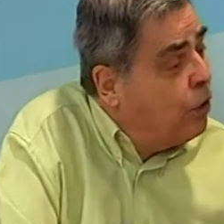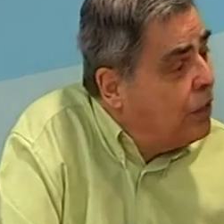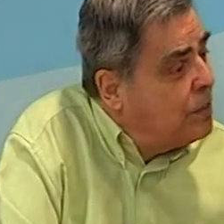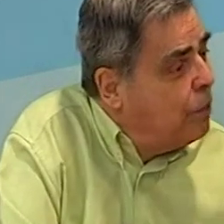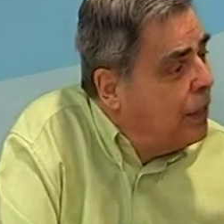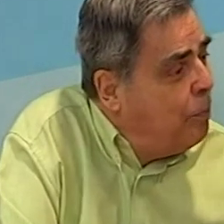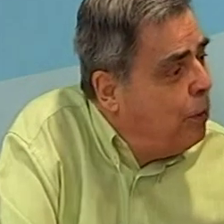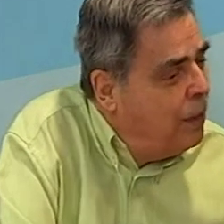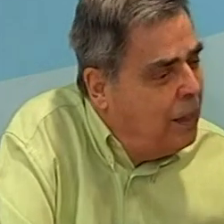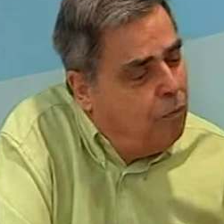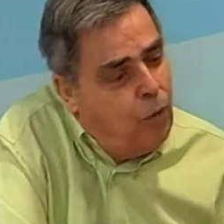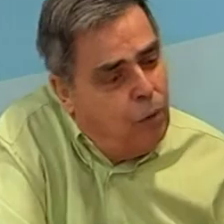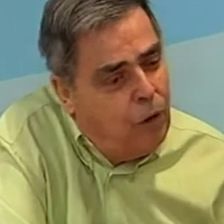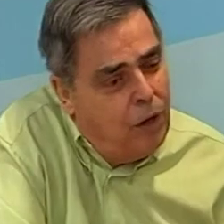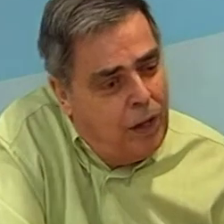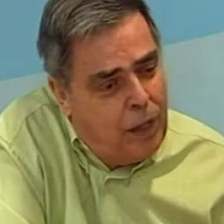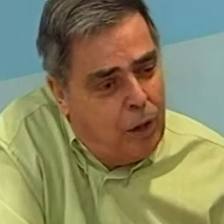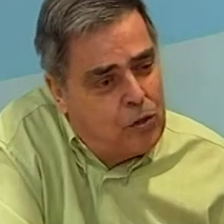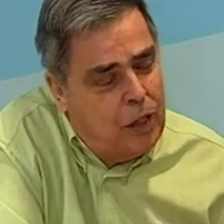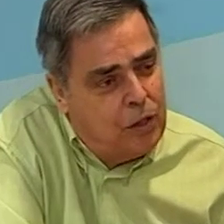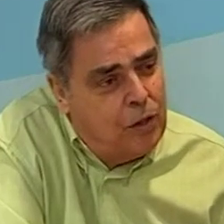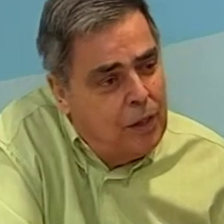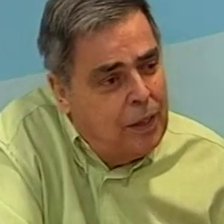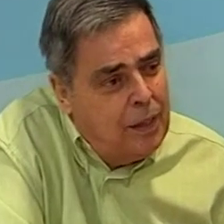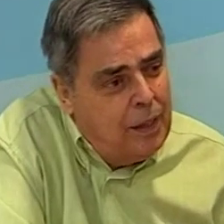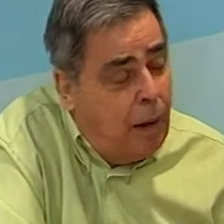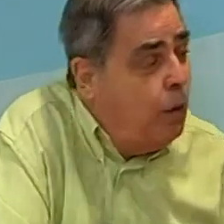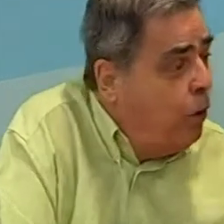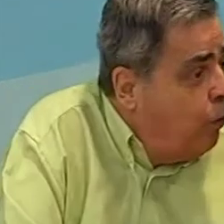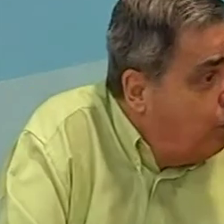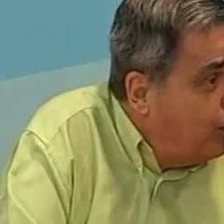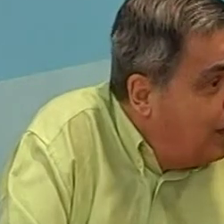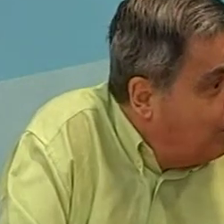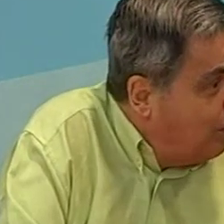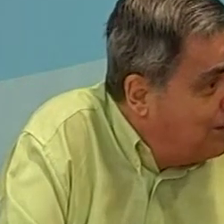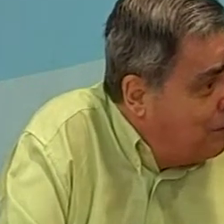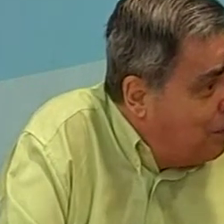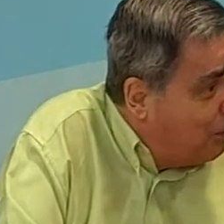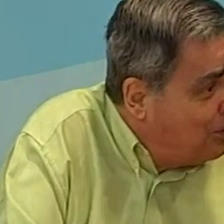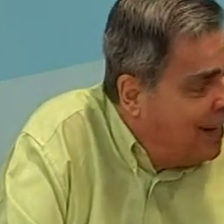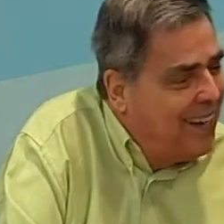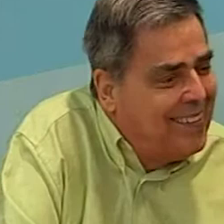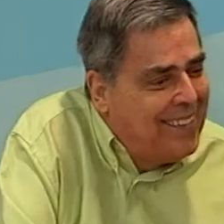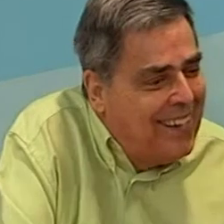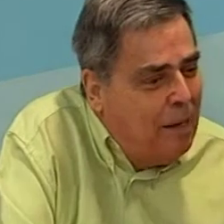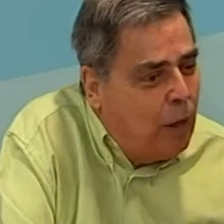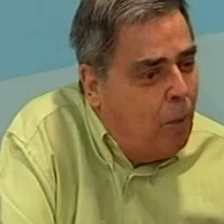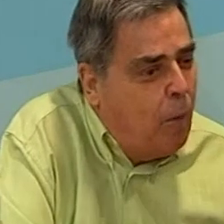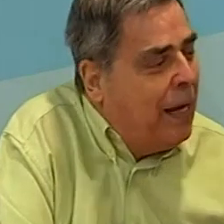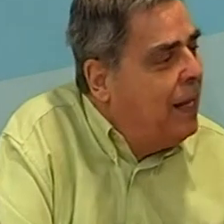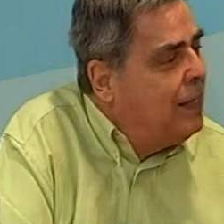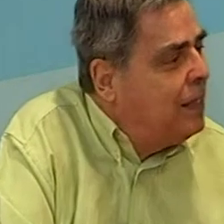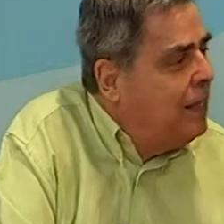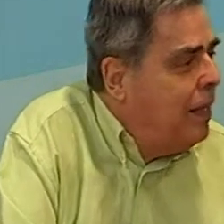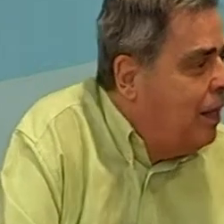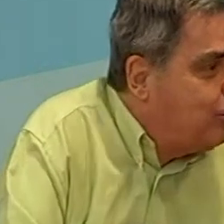los deportes, por ejemplo, en el fútbol, en el baloncesto, hablando de fútbol, que es lo que más me gusta, por ejemplo,